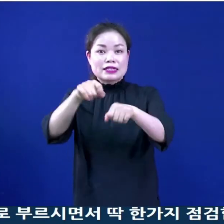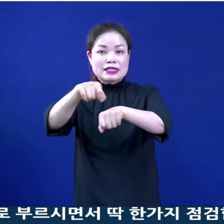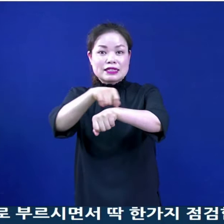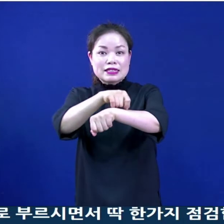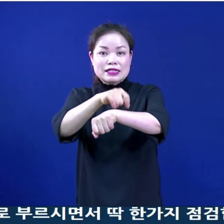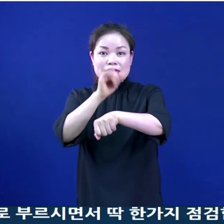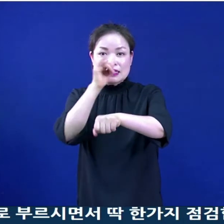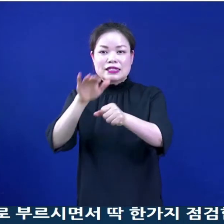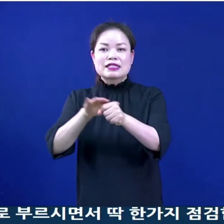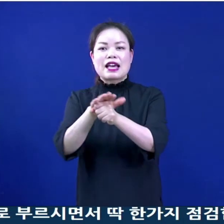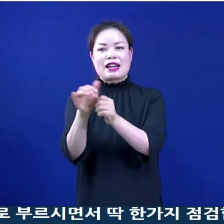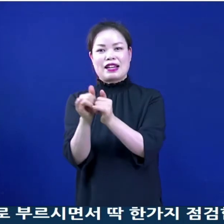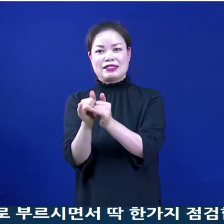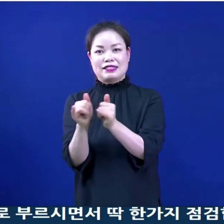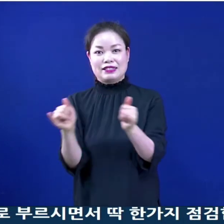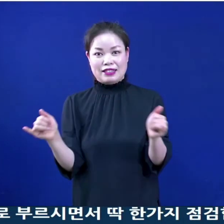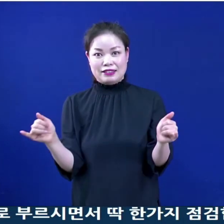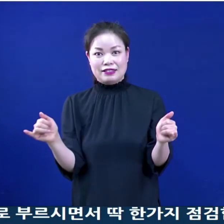있습니다. 사랑하는 자는